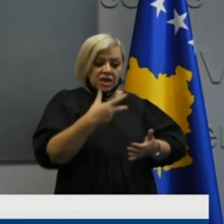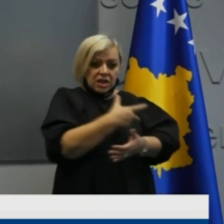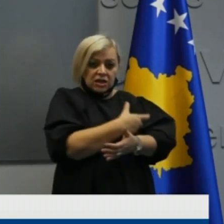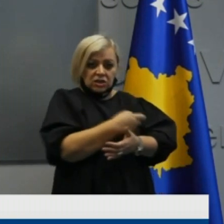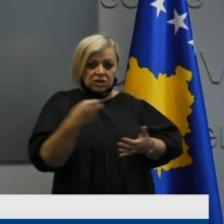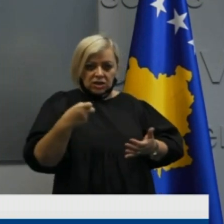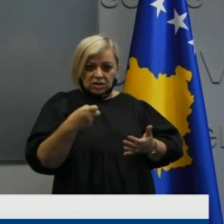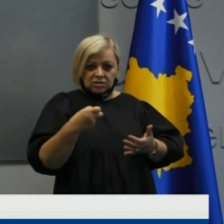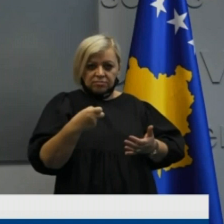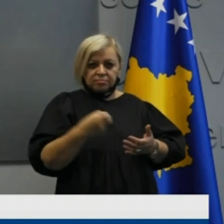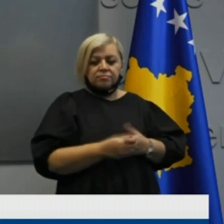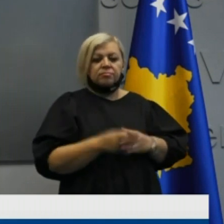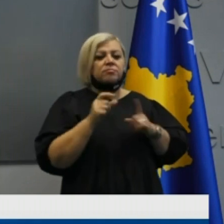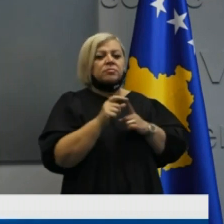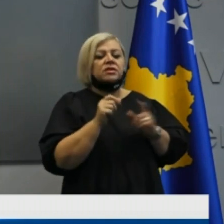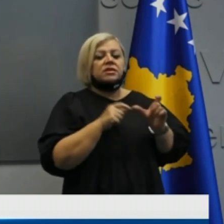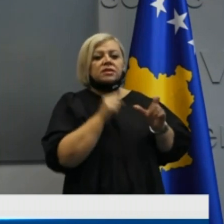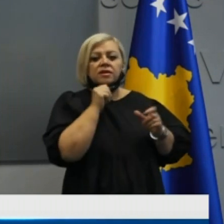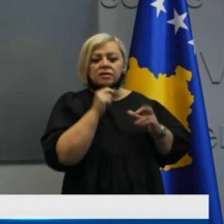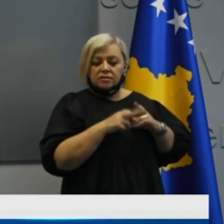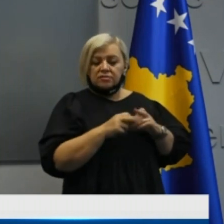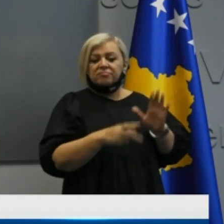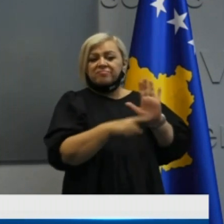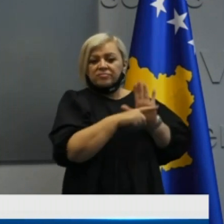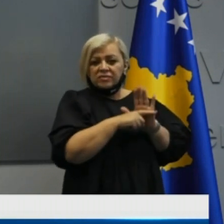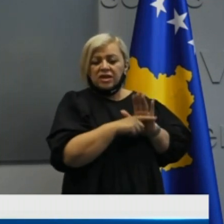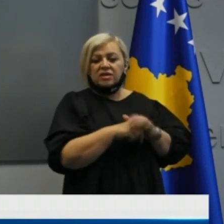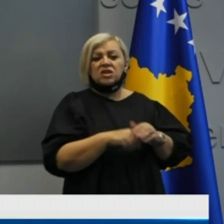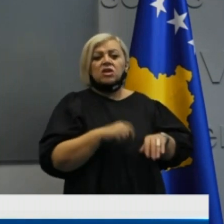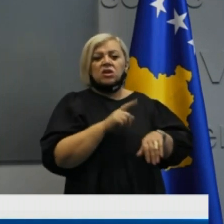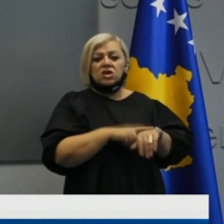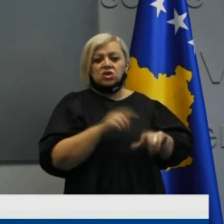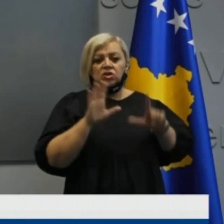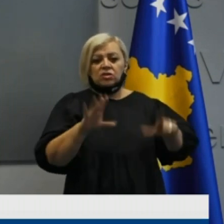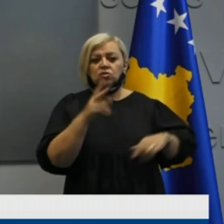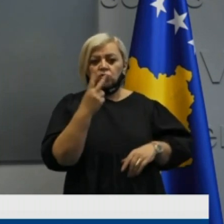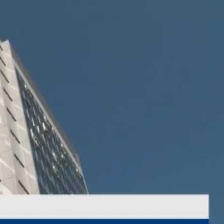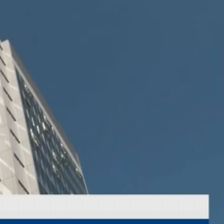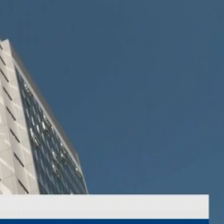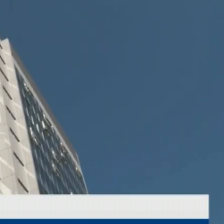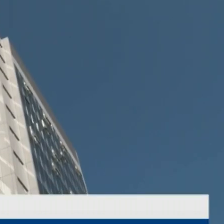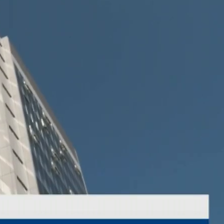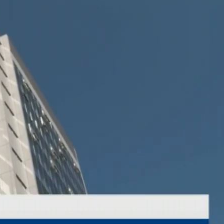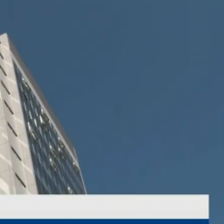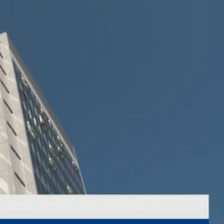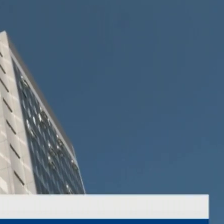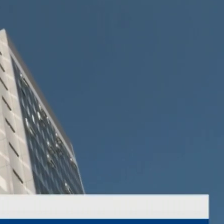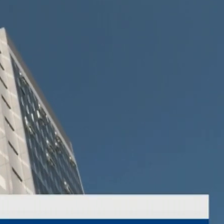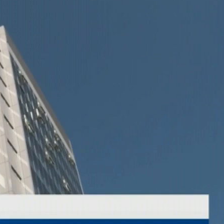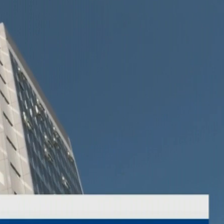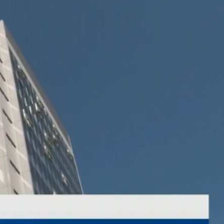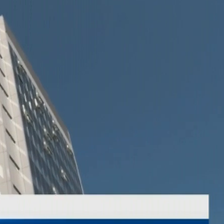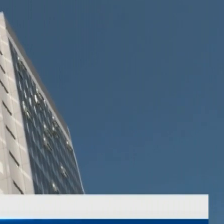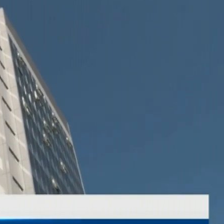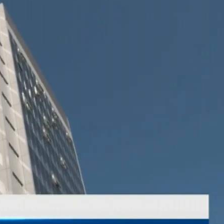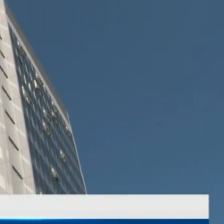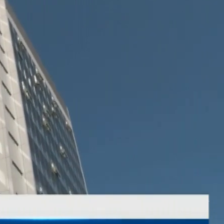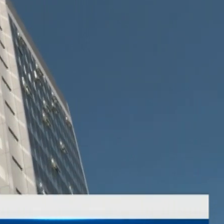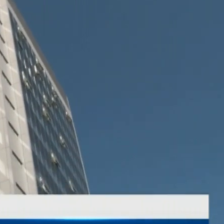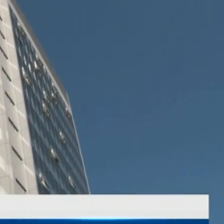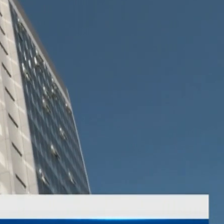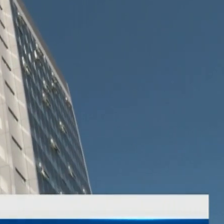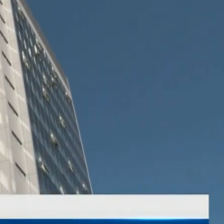PCR negativ në 72 orët e fundit, ose testin serologik. Institucionet do të punojnë me